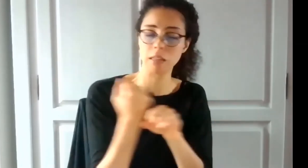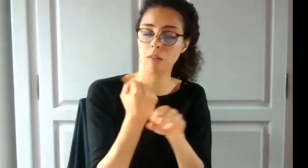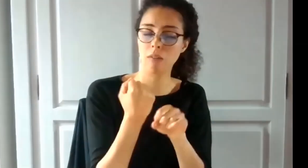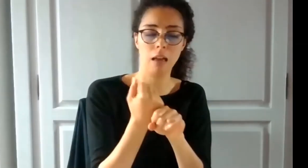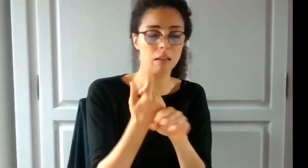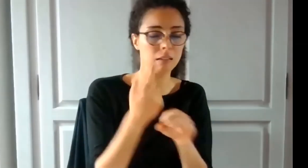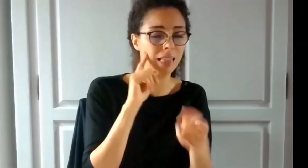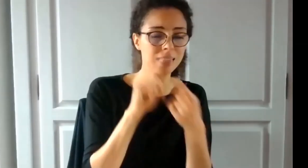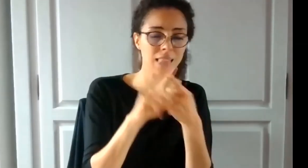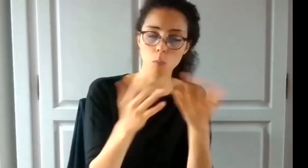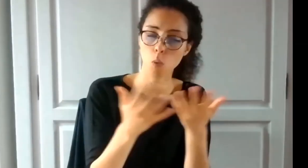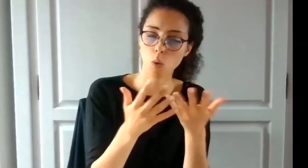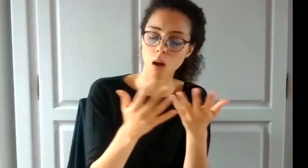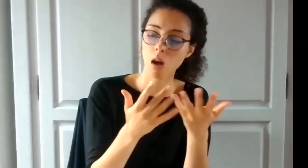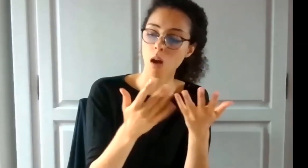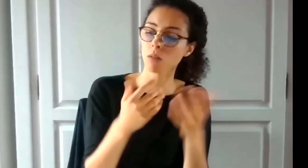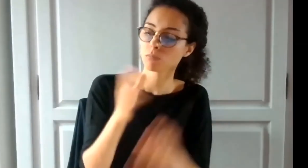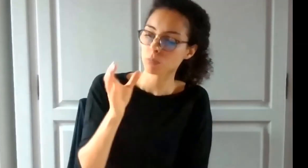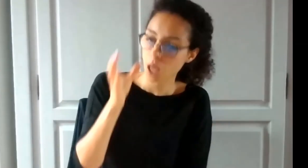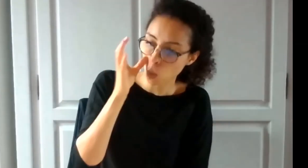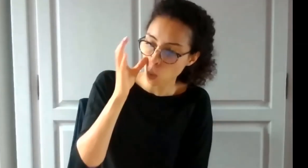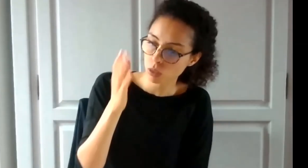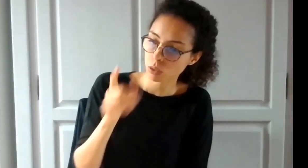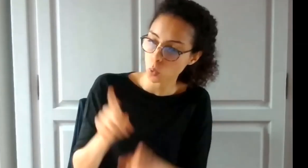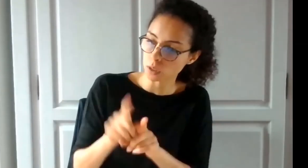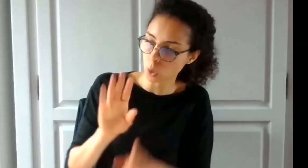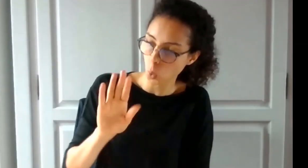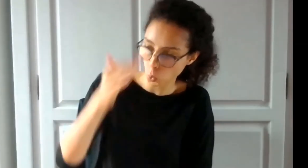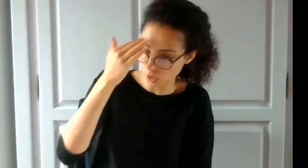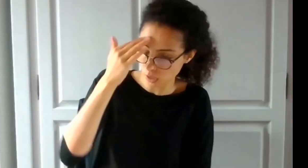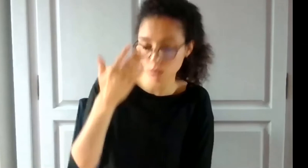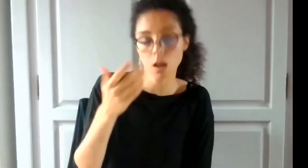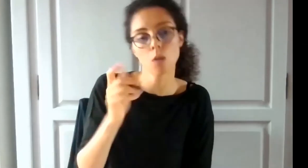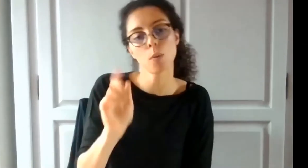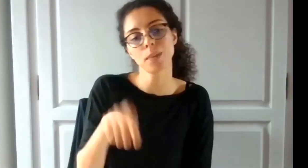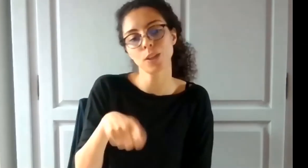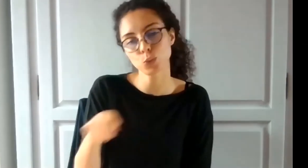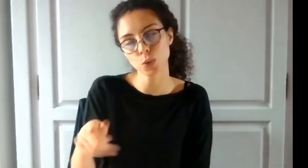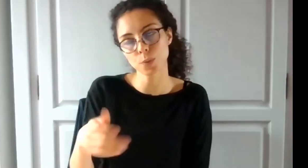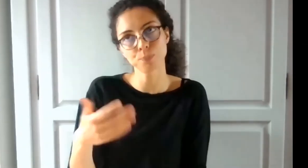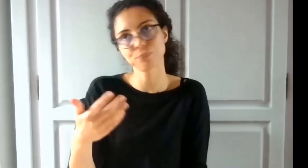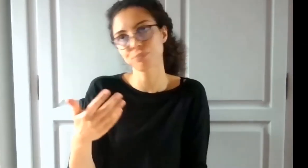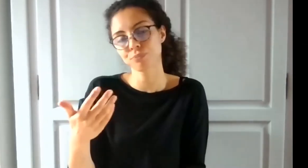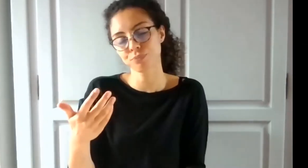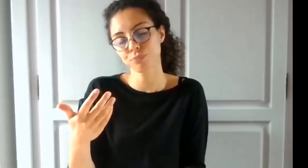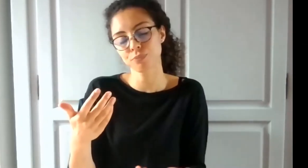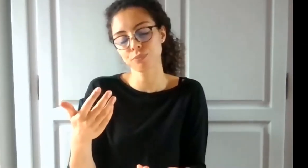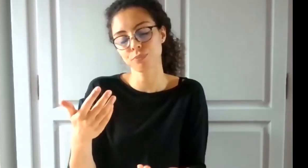la prise en compte, alors déjà d'une dimension, j'allais dire, plus